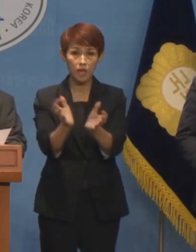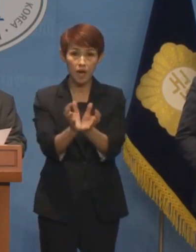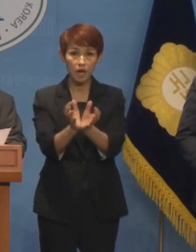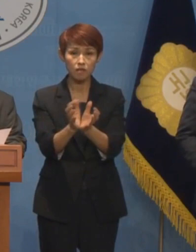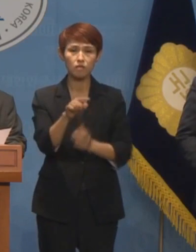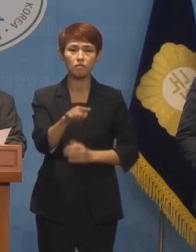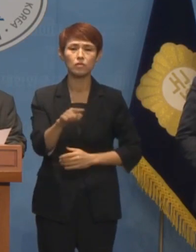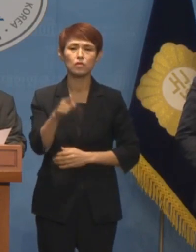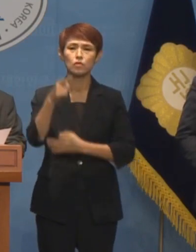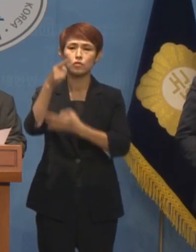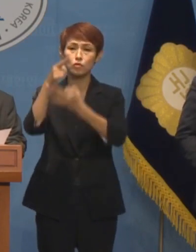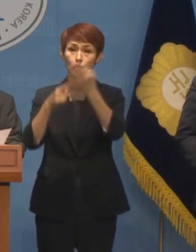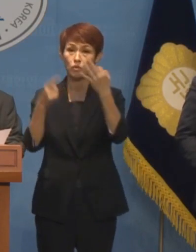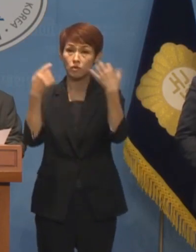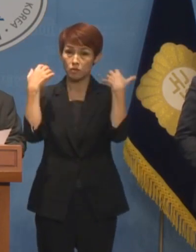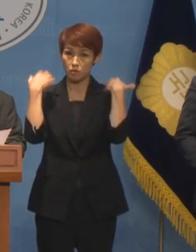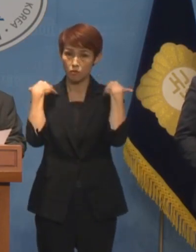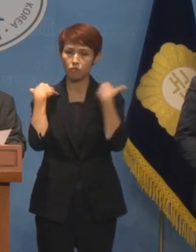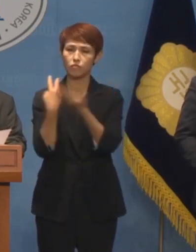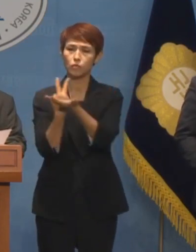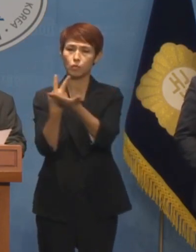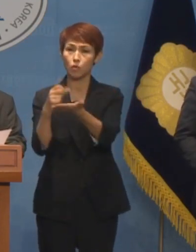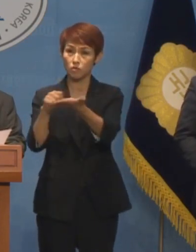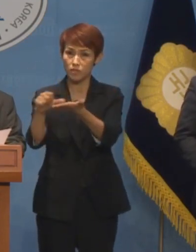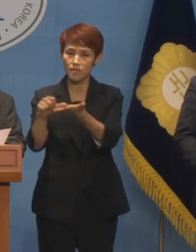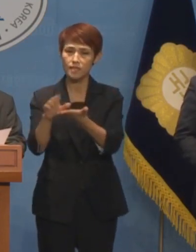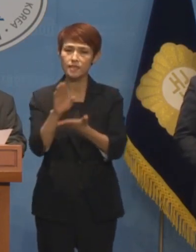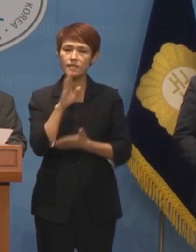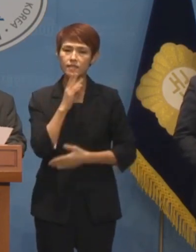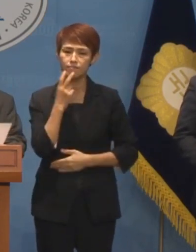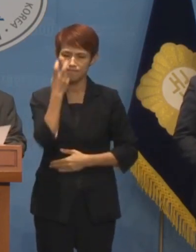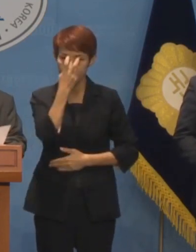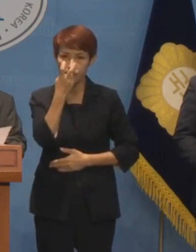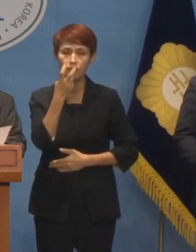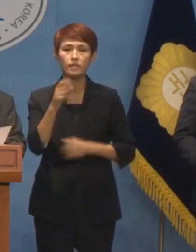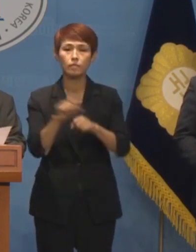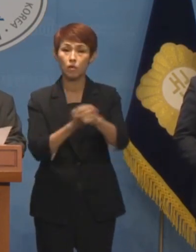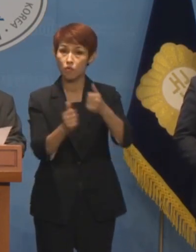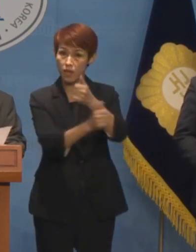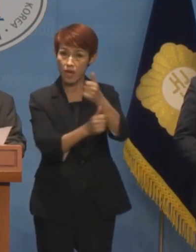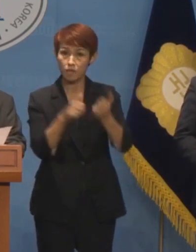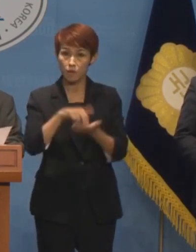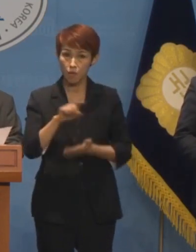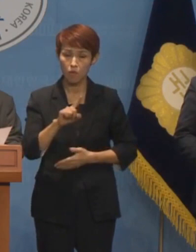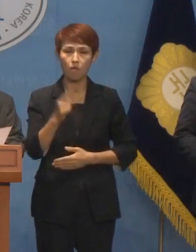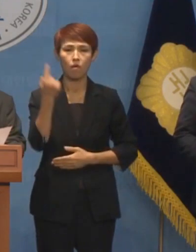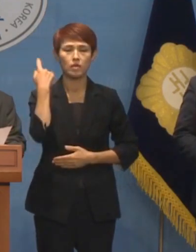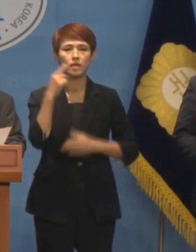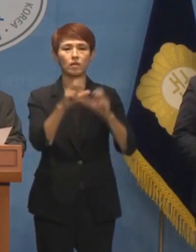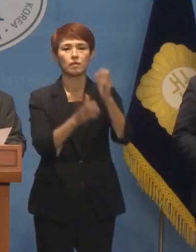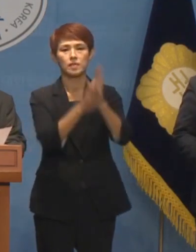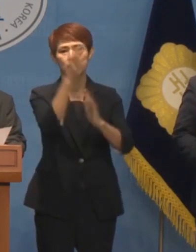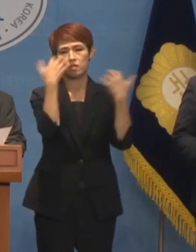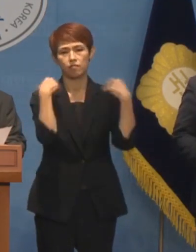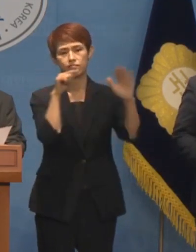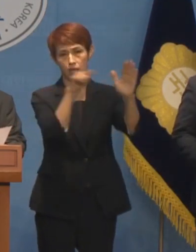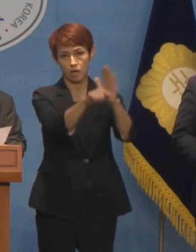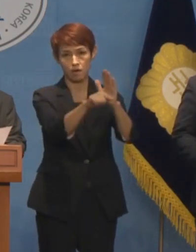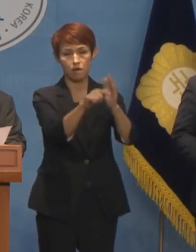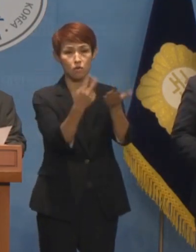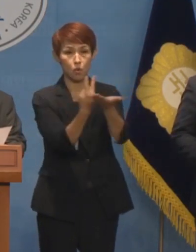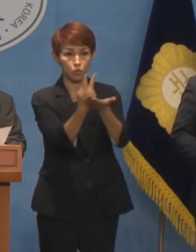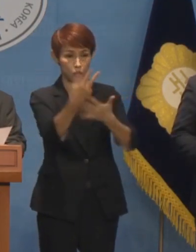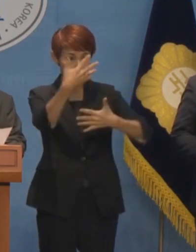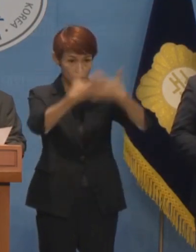윤석열 정권 독도 지우기 진상조사 특별위원회는 어제 29일 성남시청을 찾아 독도